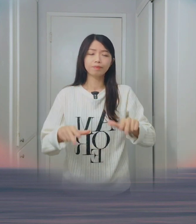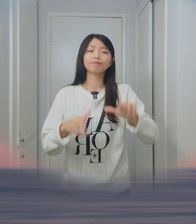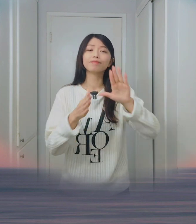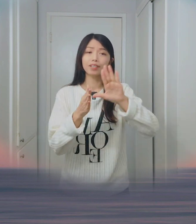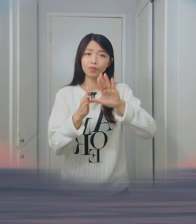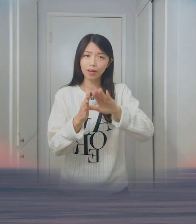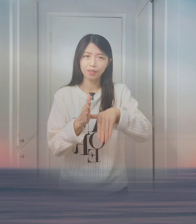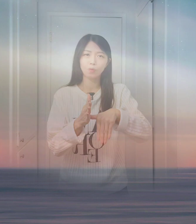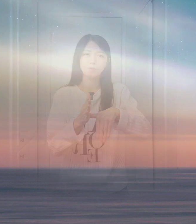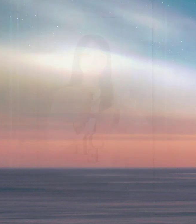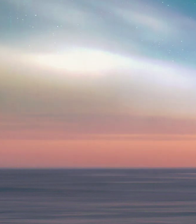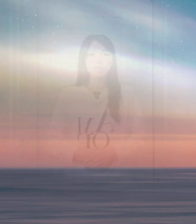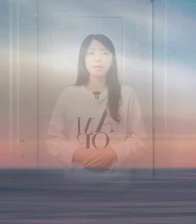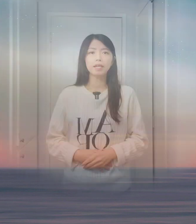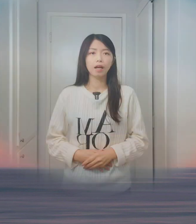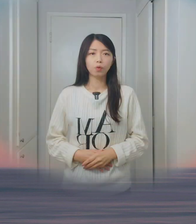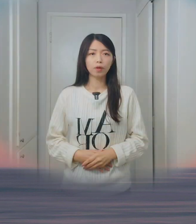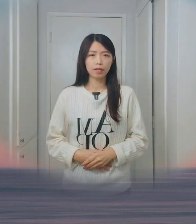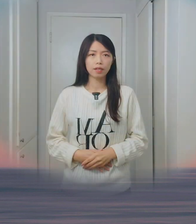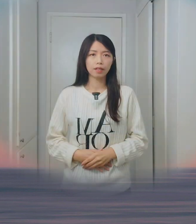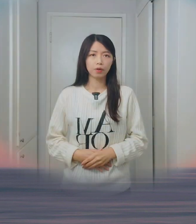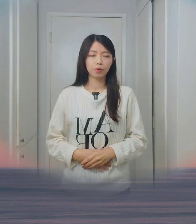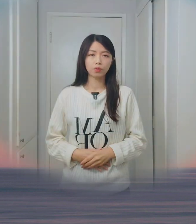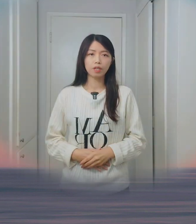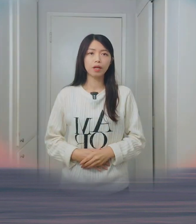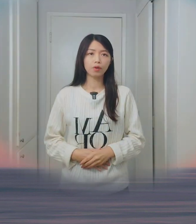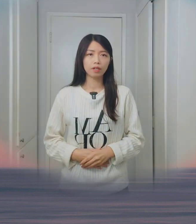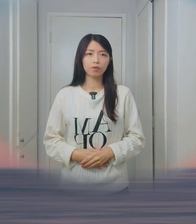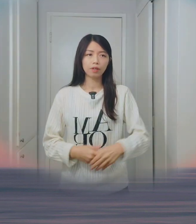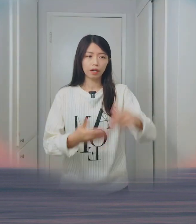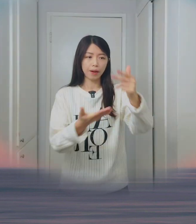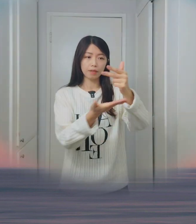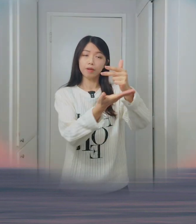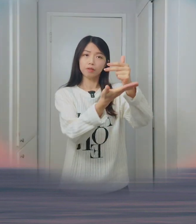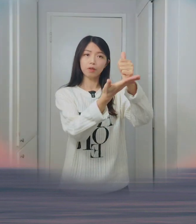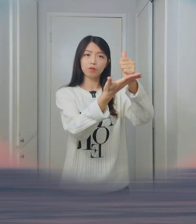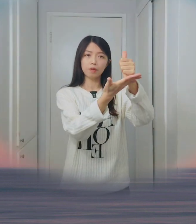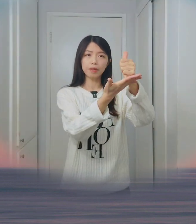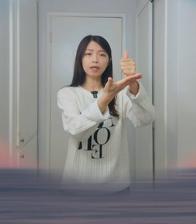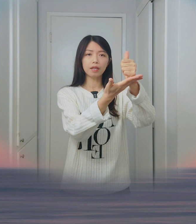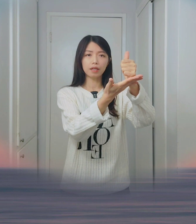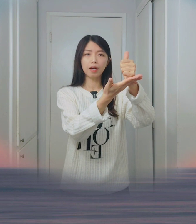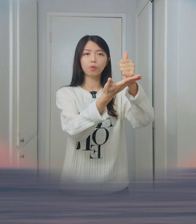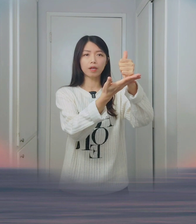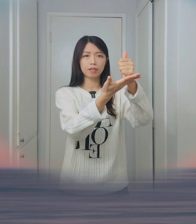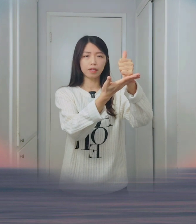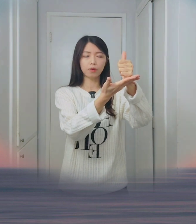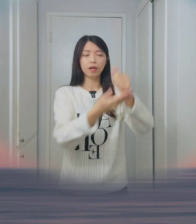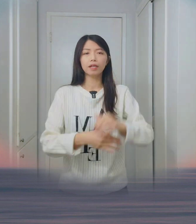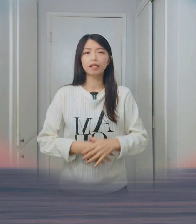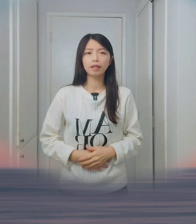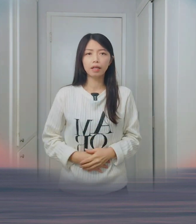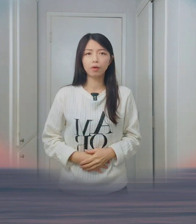지금 이 순간에도 주님이 일하고 계시잖아요. 주님이라고 하는 뜻의 수어는 아까 말씀드렸죠. 주님이 일하고